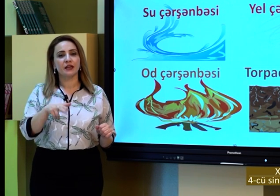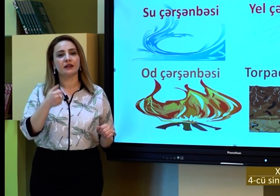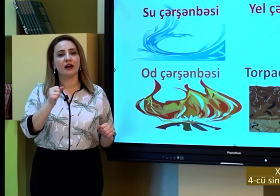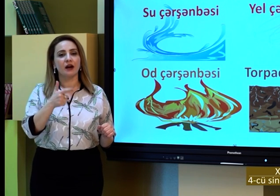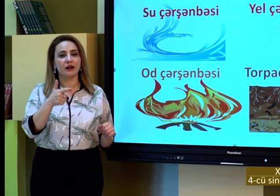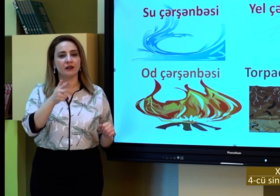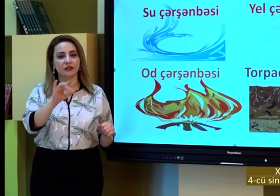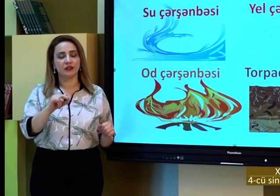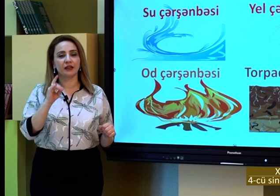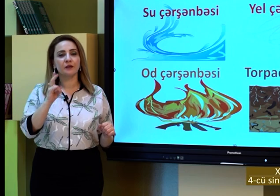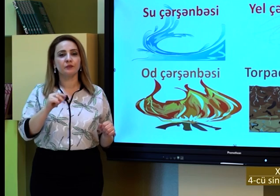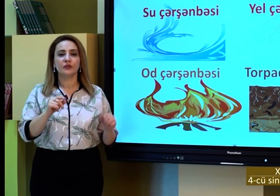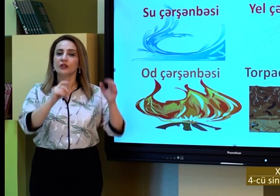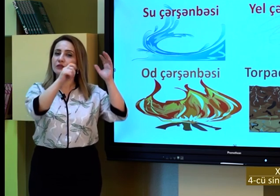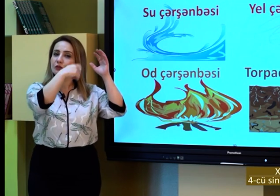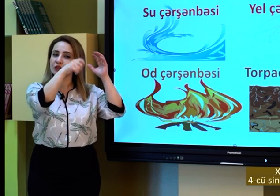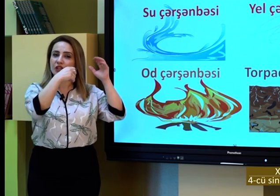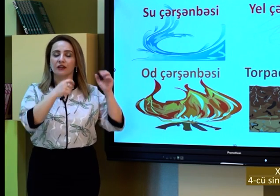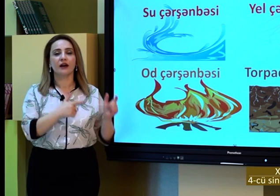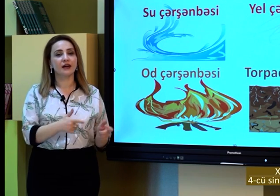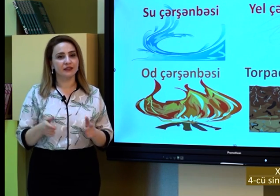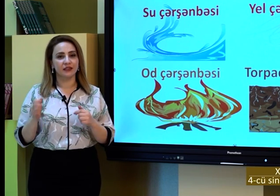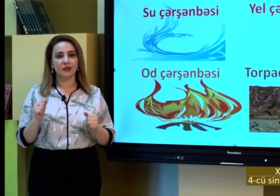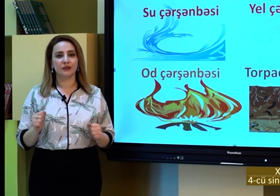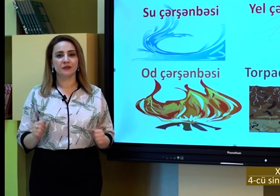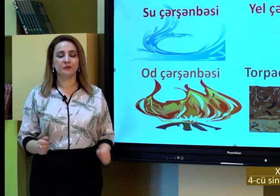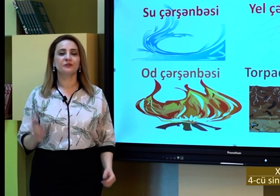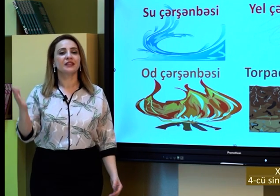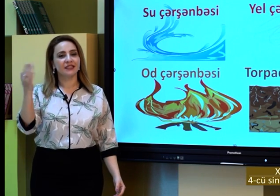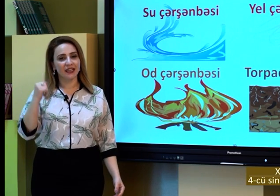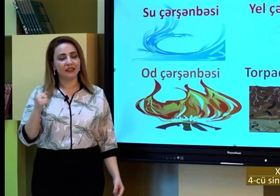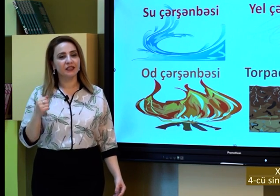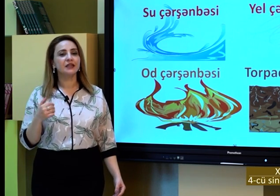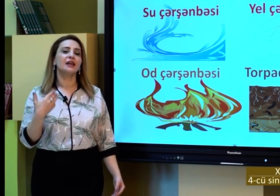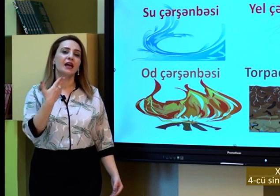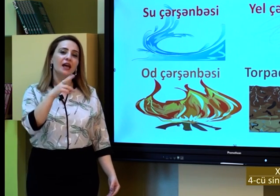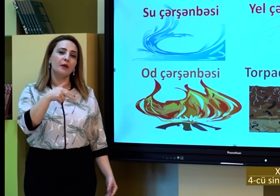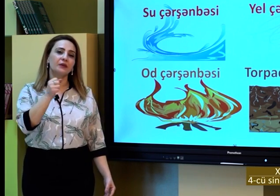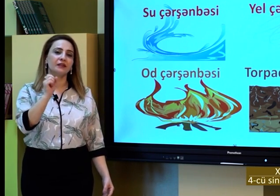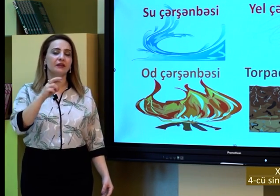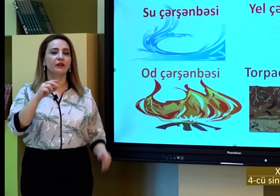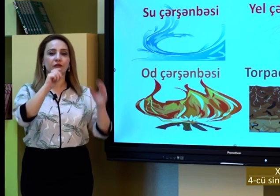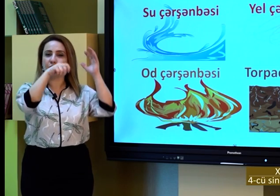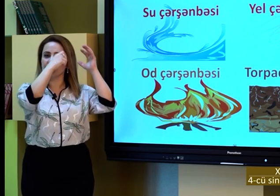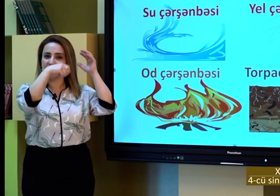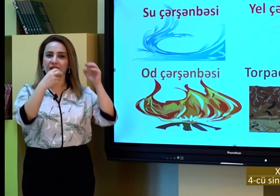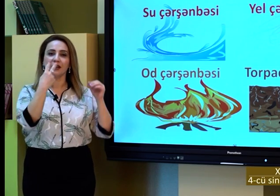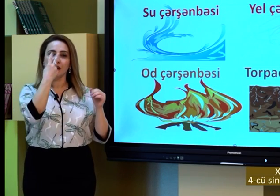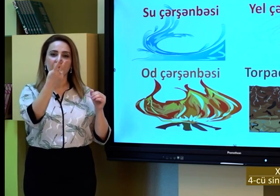çərşənbələr haqqında video çarx hazırlayıblar. Gəlin, həmin video çarxa